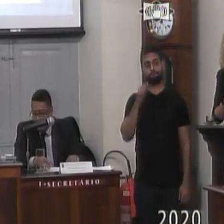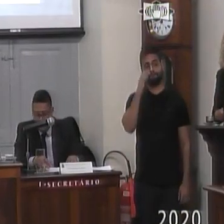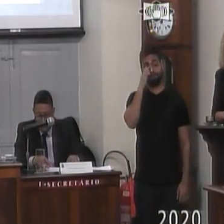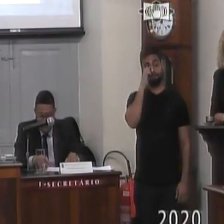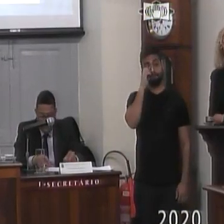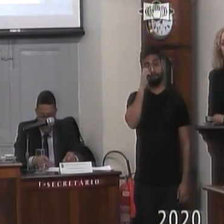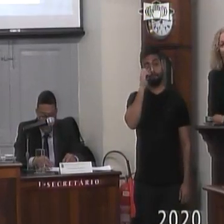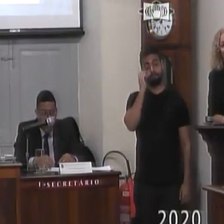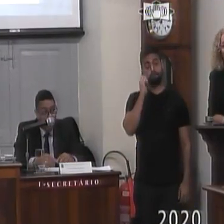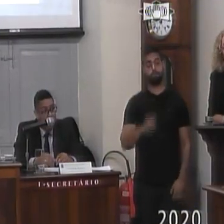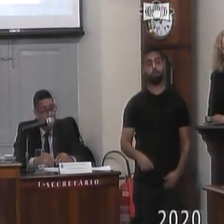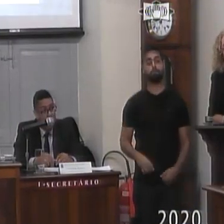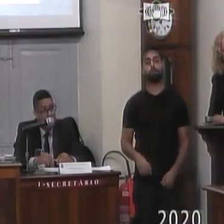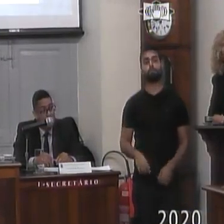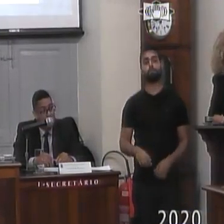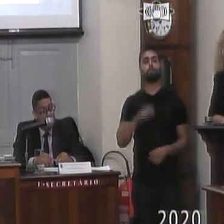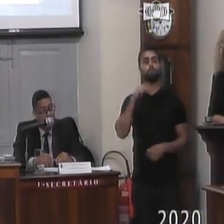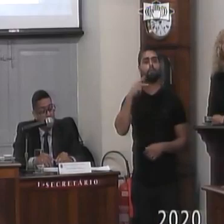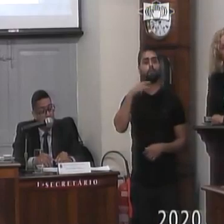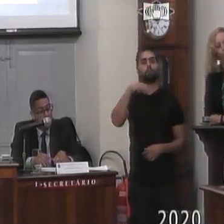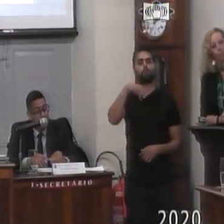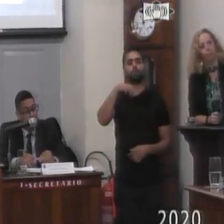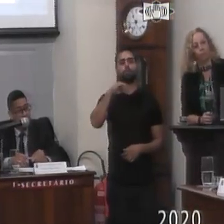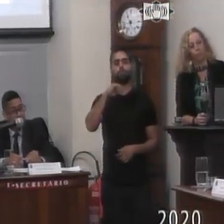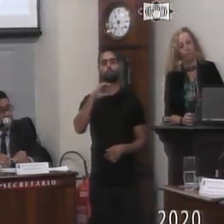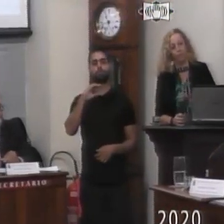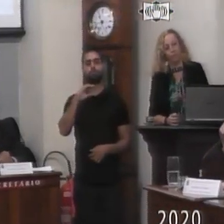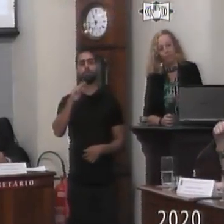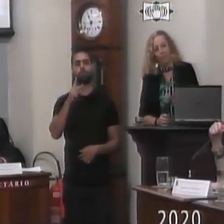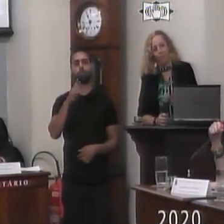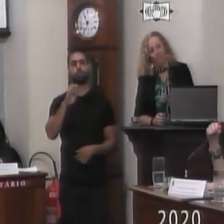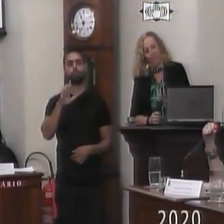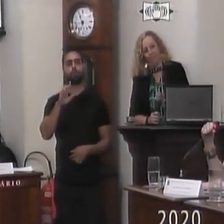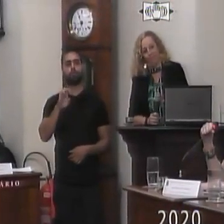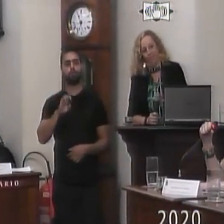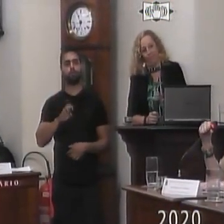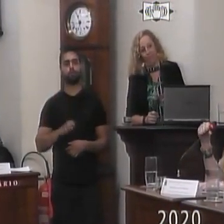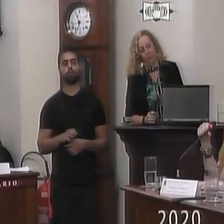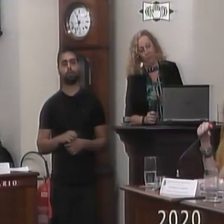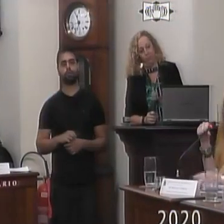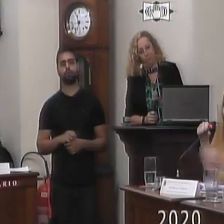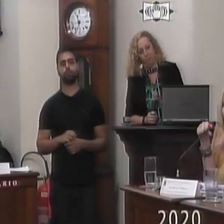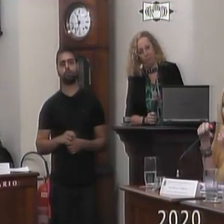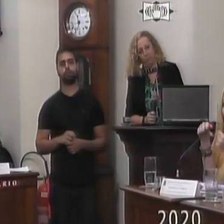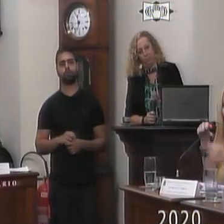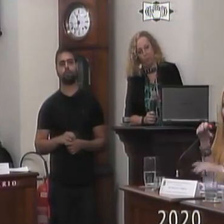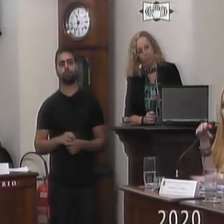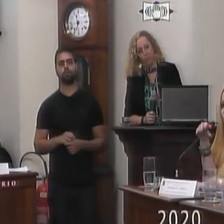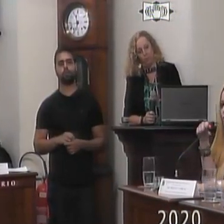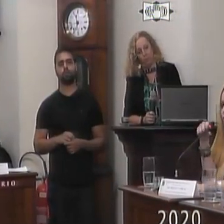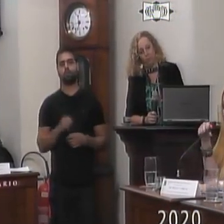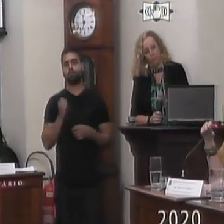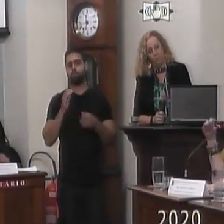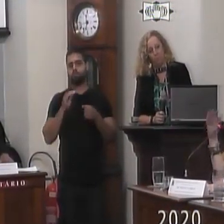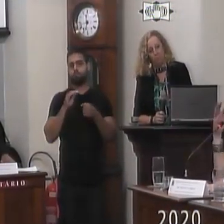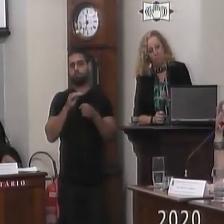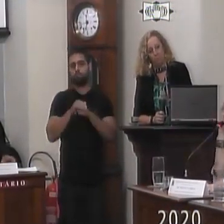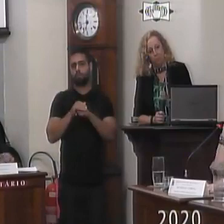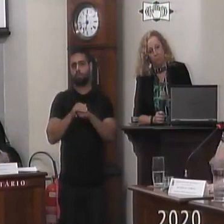Próxima vereadora Michele Vieira Cabral. Obrigada, presidente. Boa noite, secretária. Boa noite, doutor